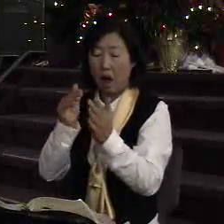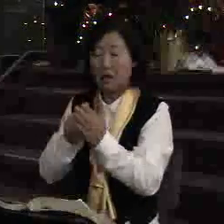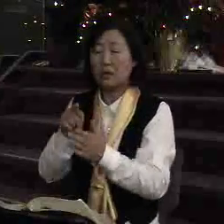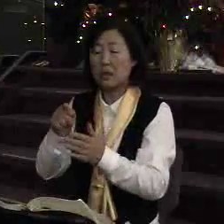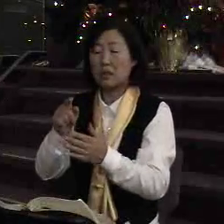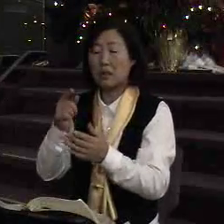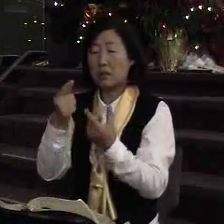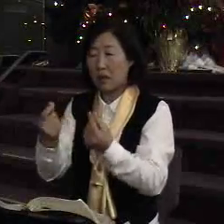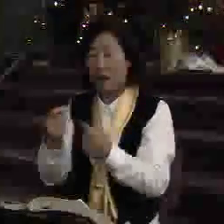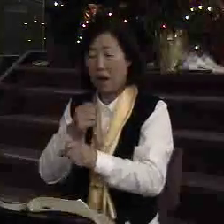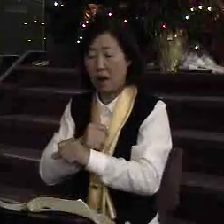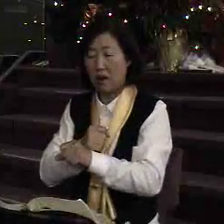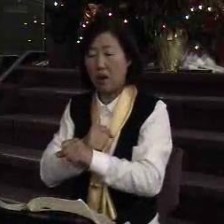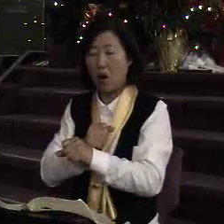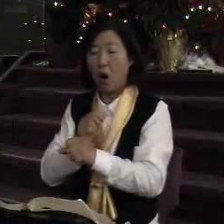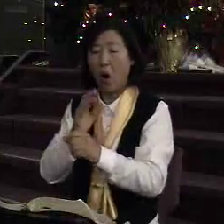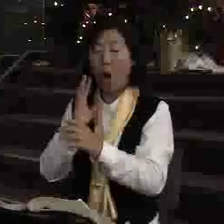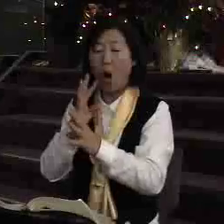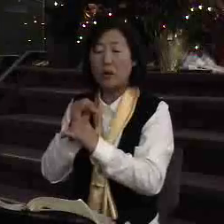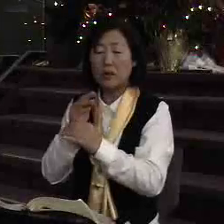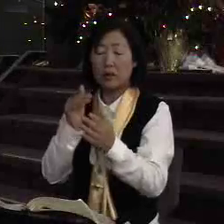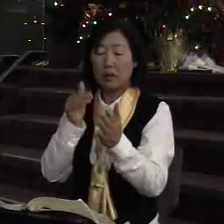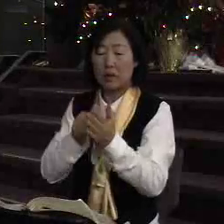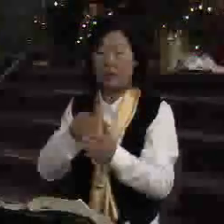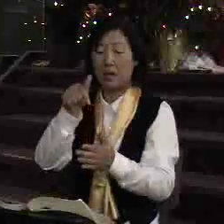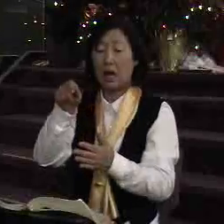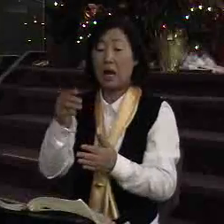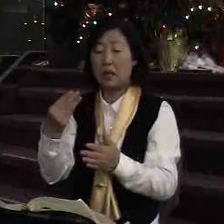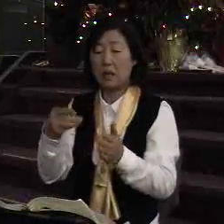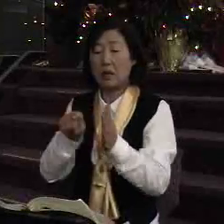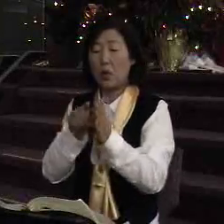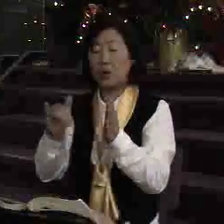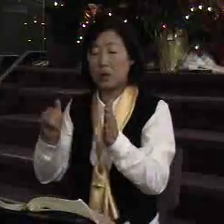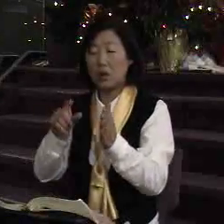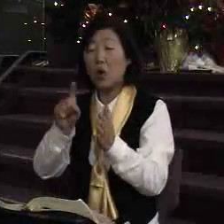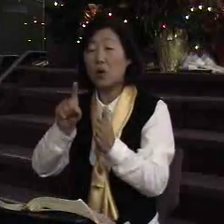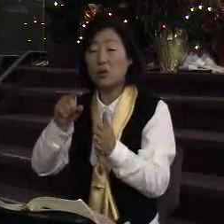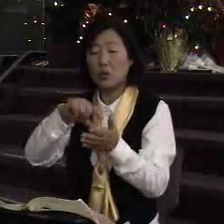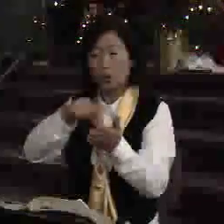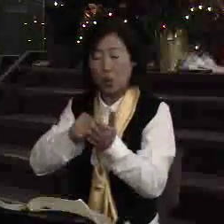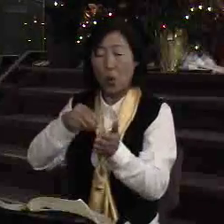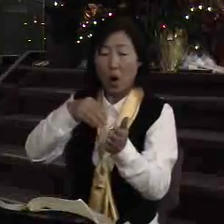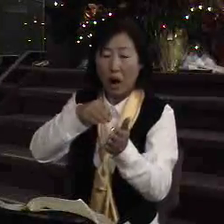언제까지 갈라디아 교인들처럼 어느 정도 갔다가 다시 돌아오고 삐뚤어?